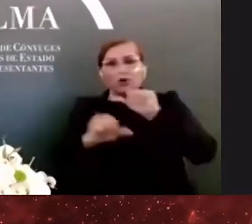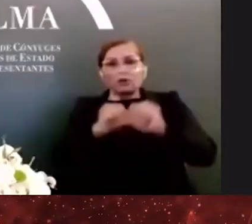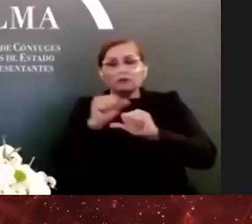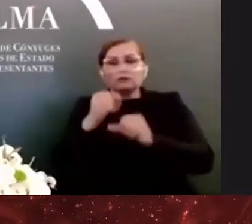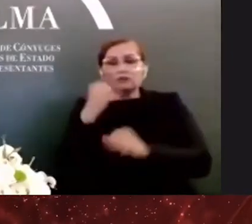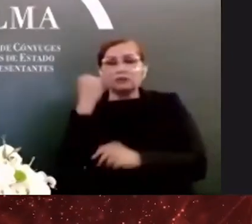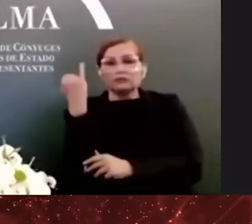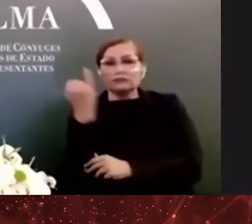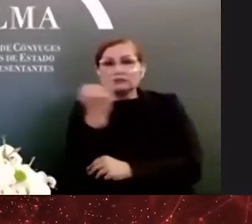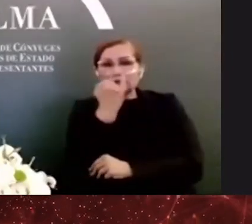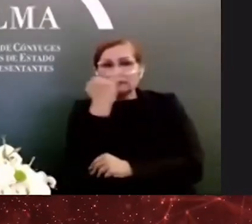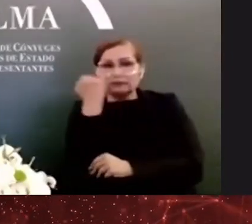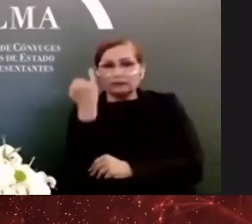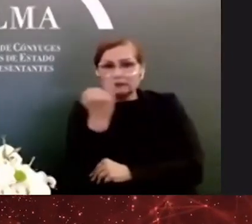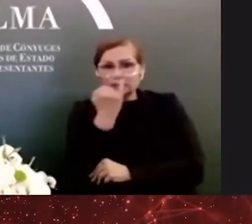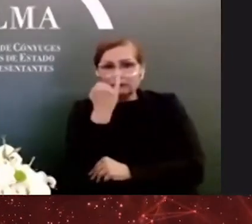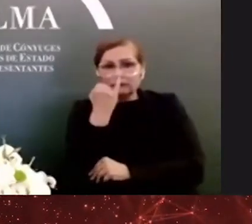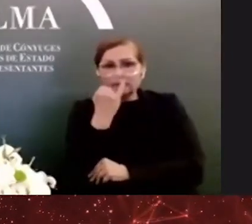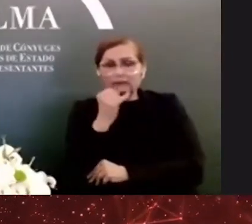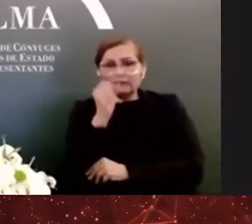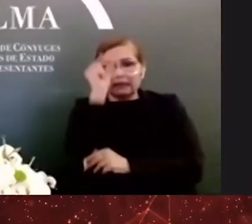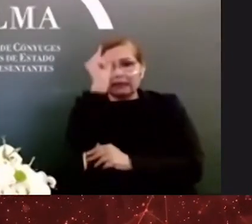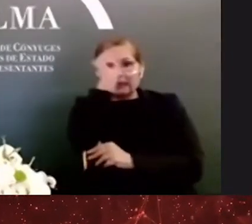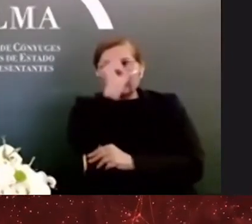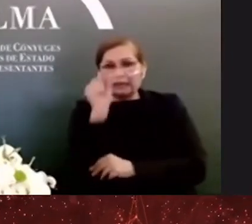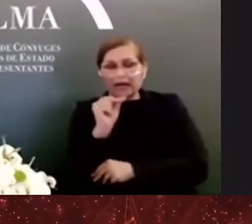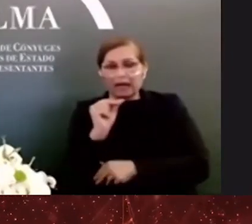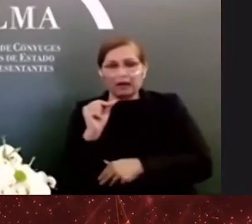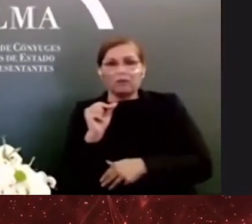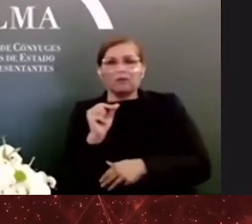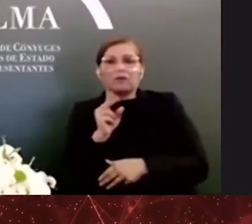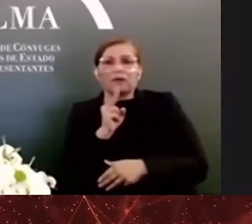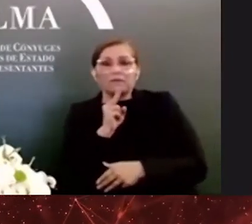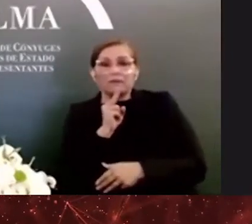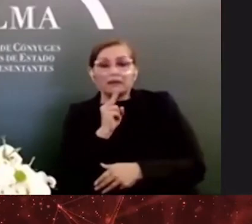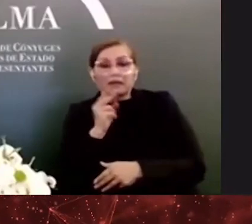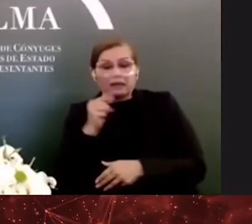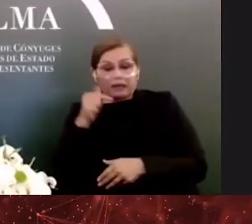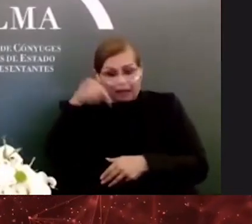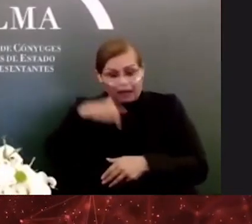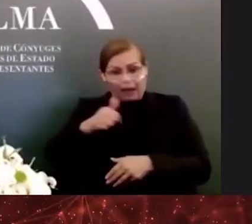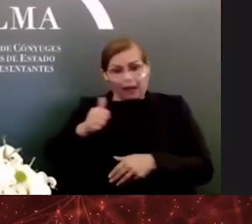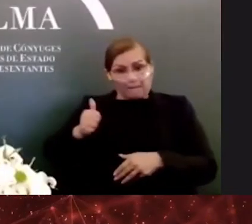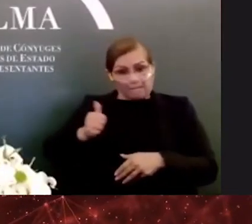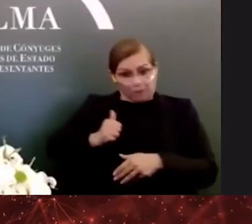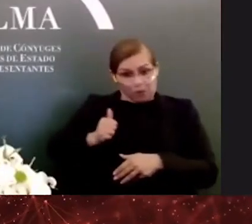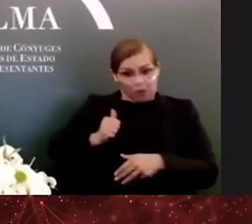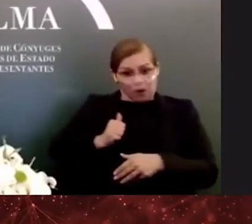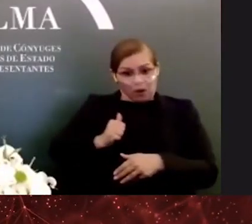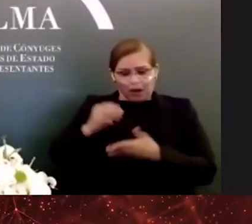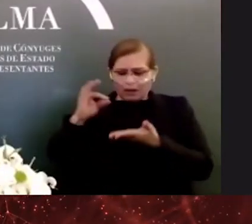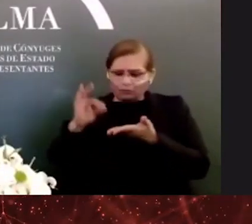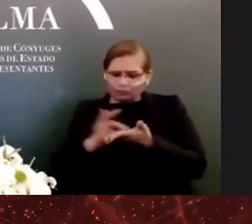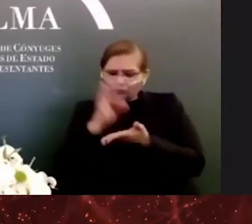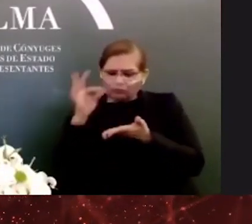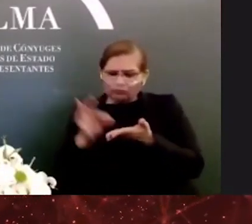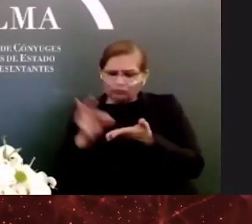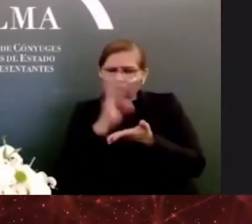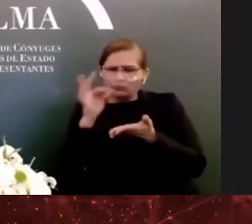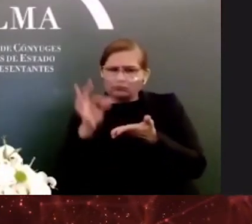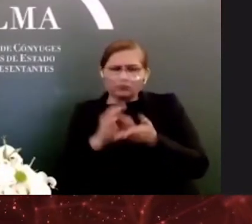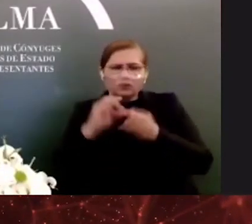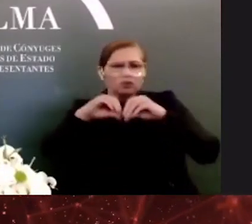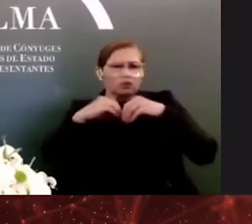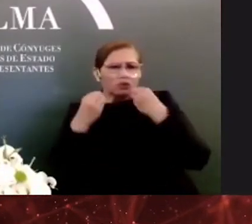alianza estratégica con la Organización Internacional Italoamericana, nuestras artesanas se encuentran confeccionando alrededor